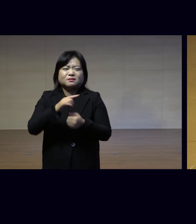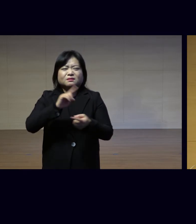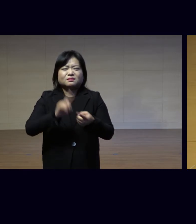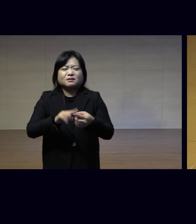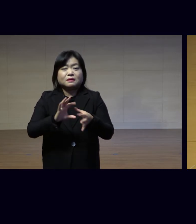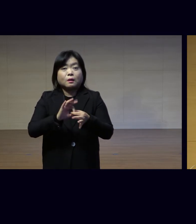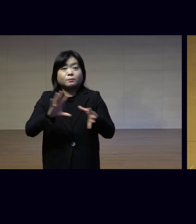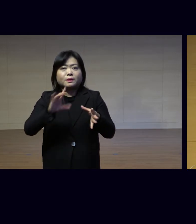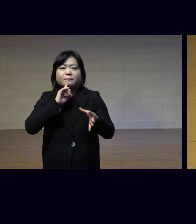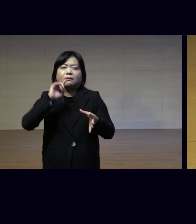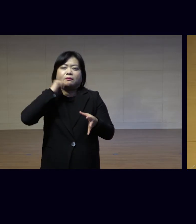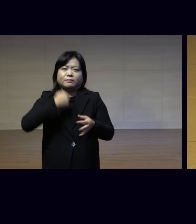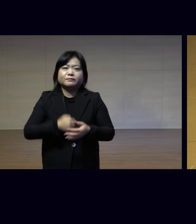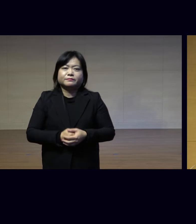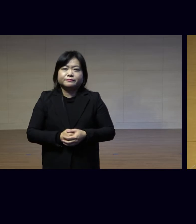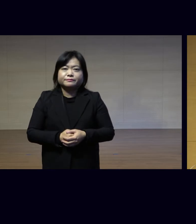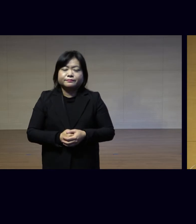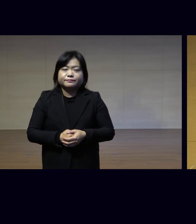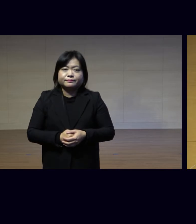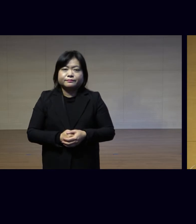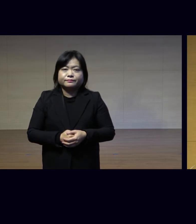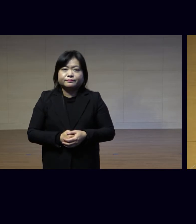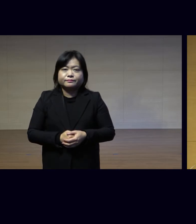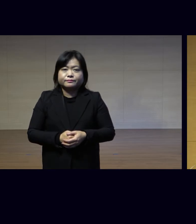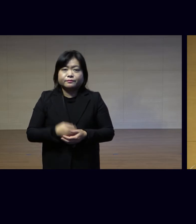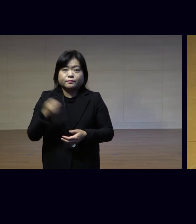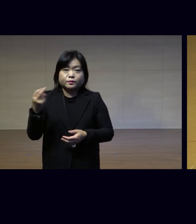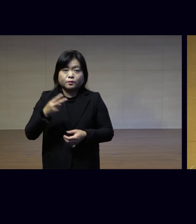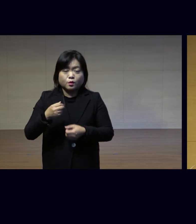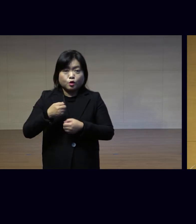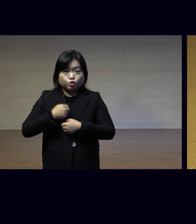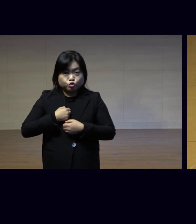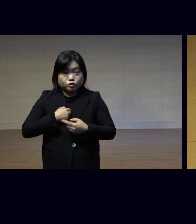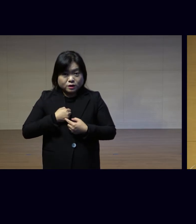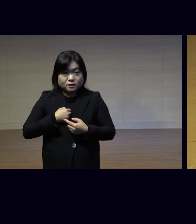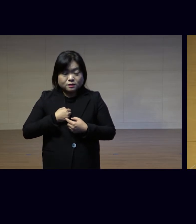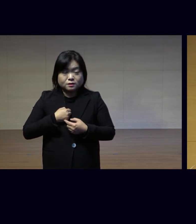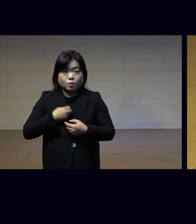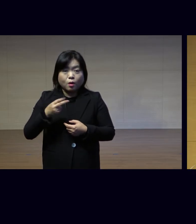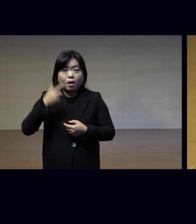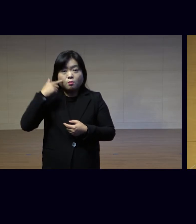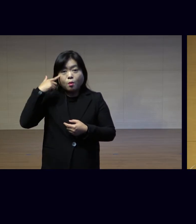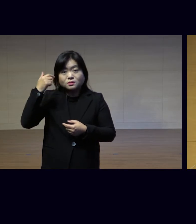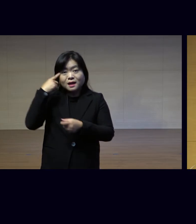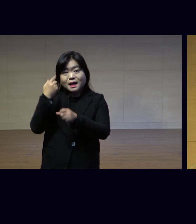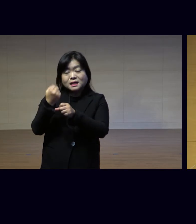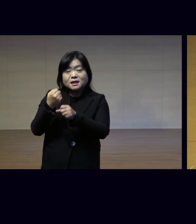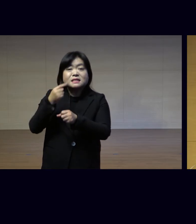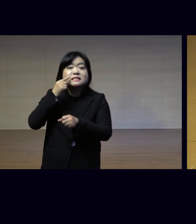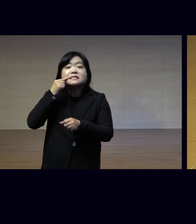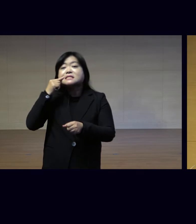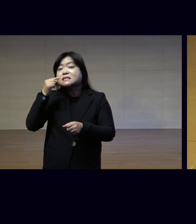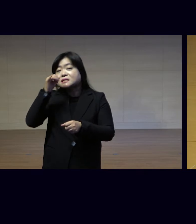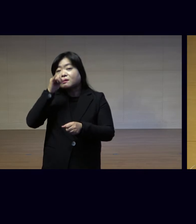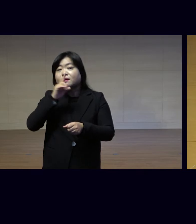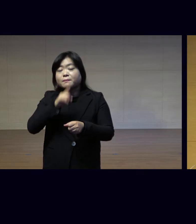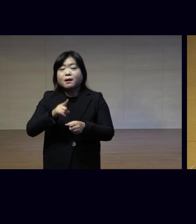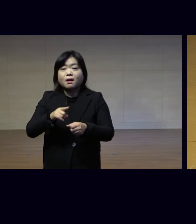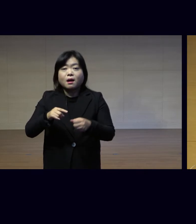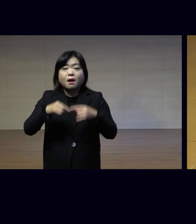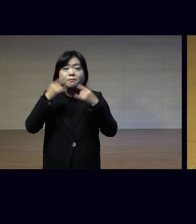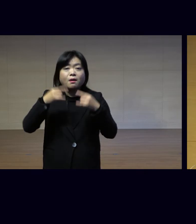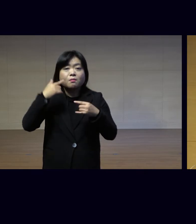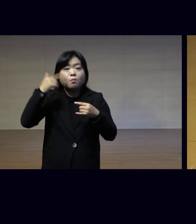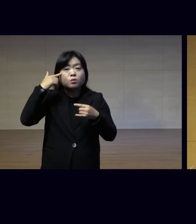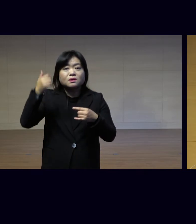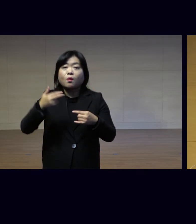것 같아요. 그리고 이제 군인과 목사가 인기였다. 영국은 그런지 모르지만 프랑스에서는 뭐 목사가